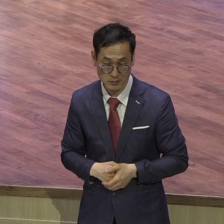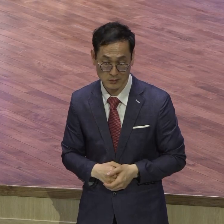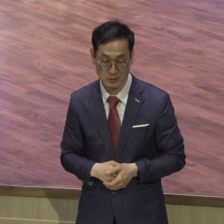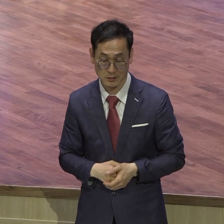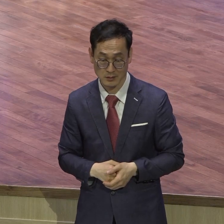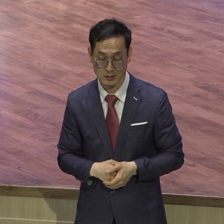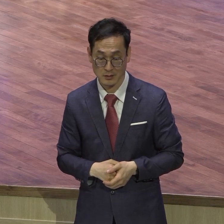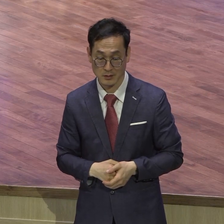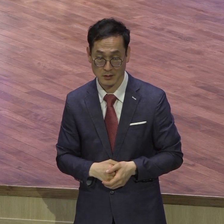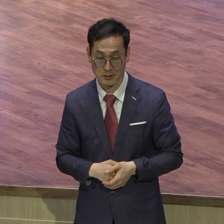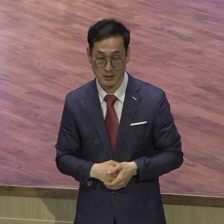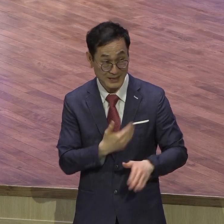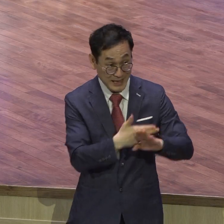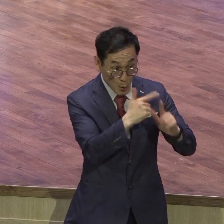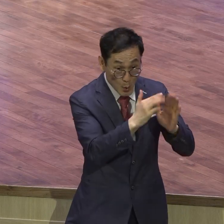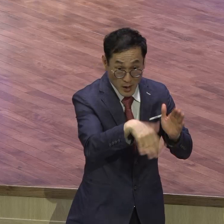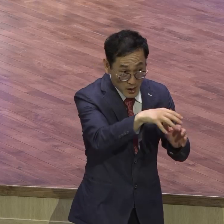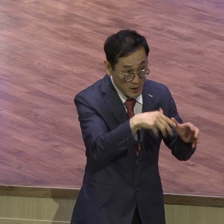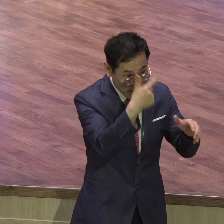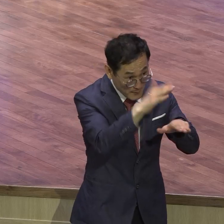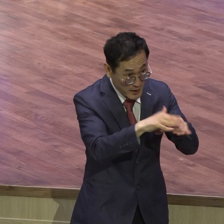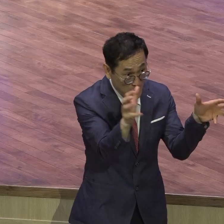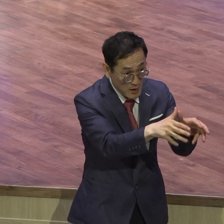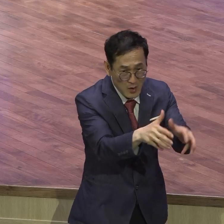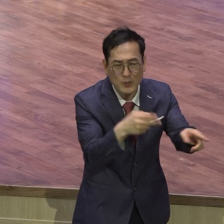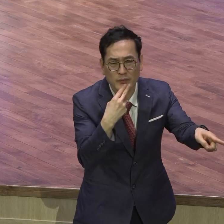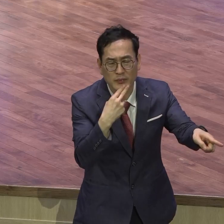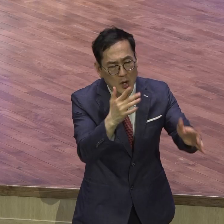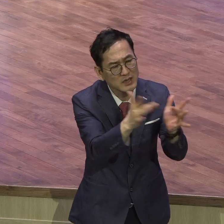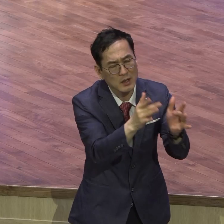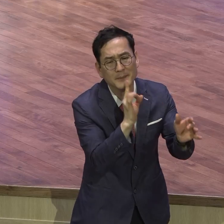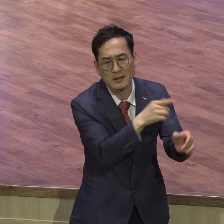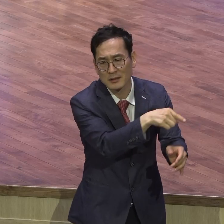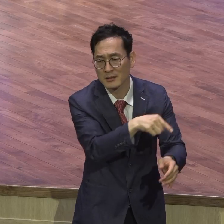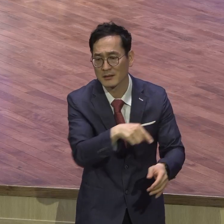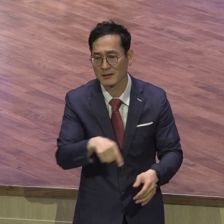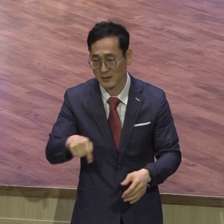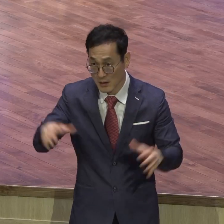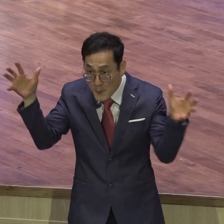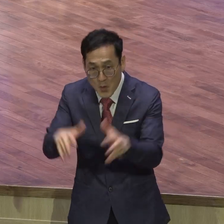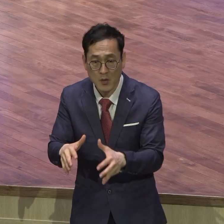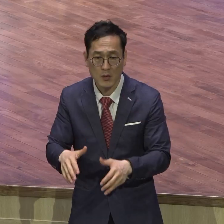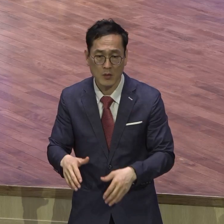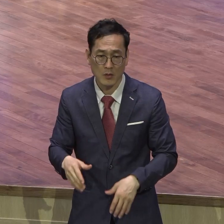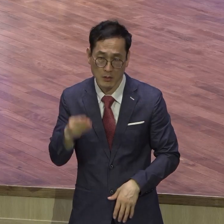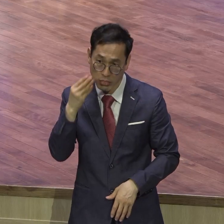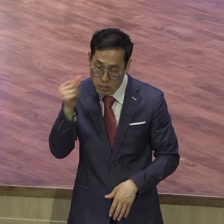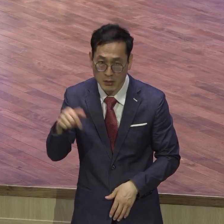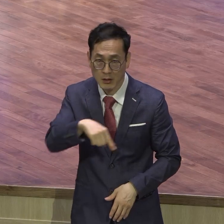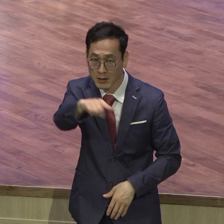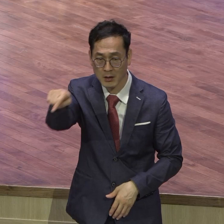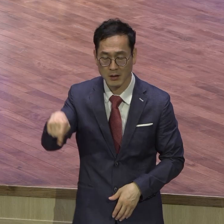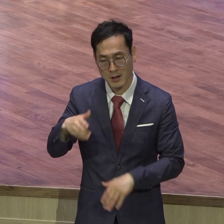예배 못 드리고 계세요 아직까지 온라인 예배만 드리고 계세요 이렇게 예배를 드리고 얼마나 감사해요